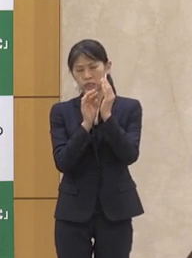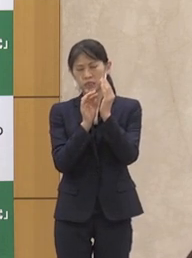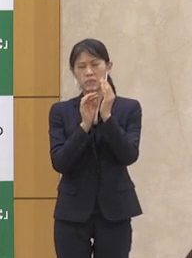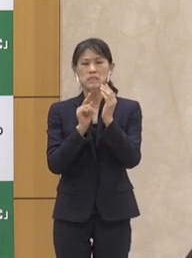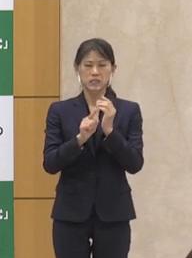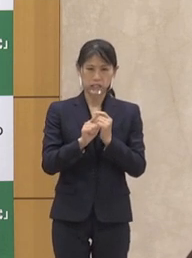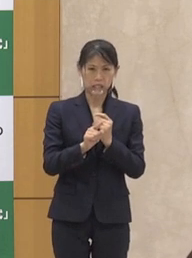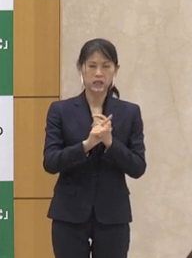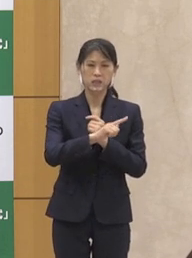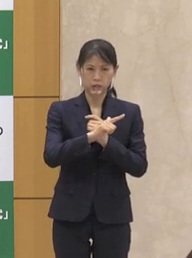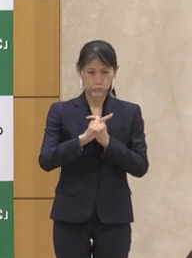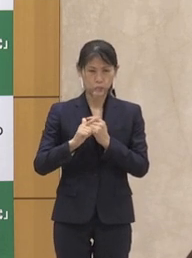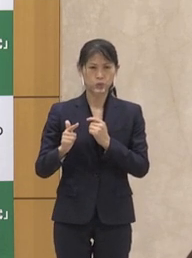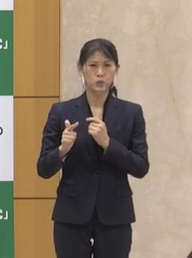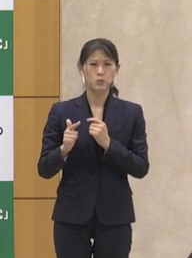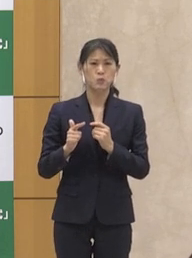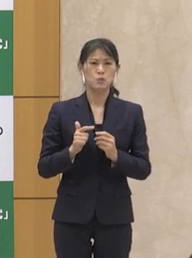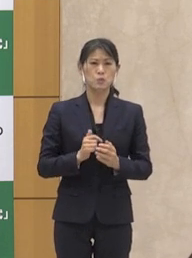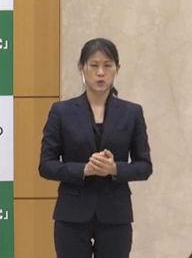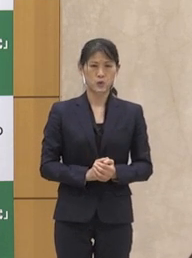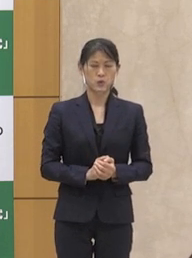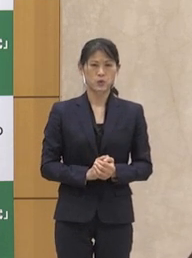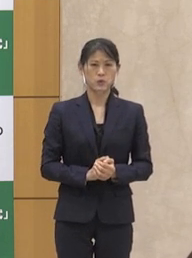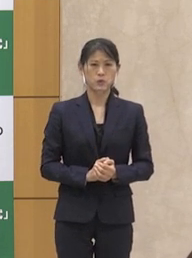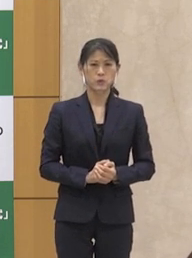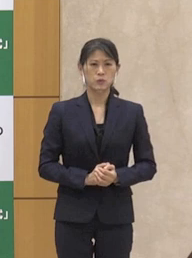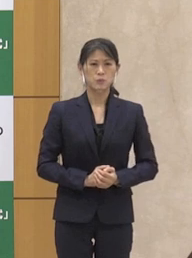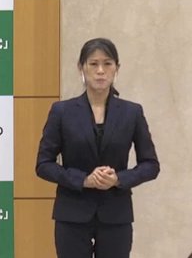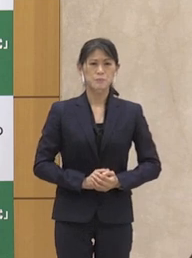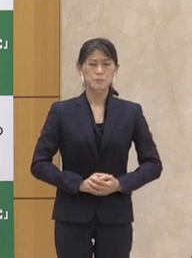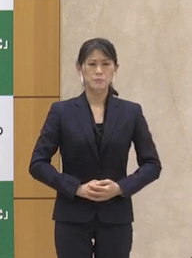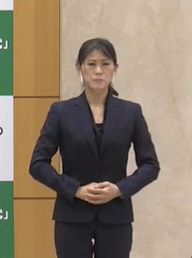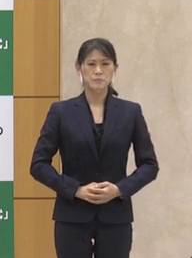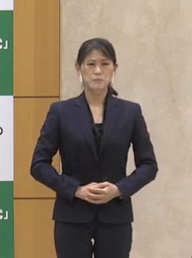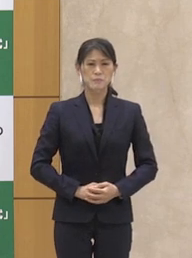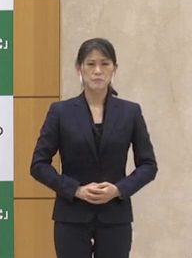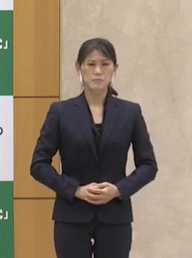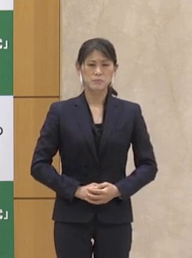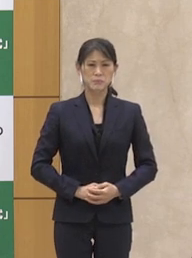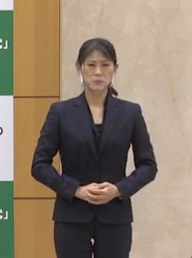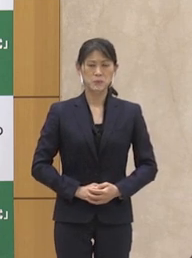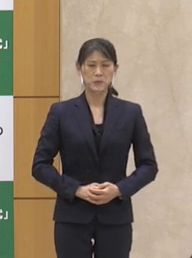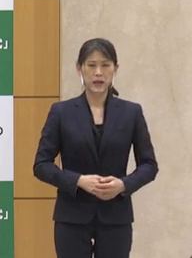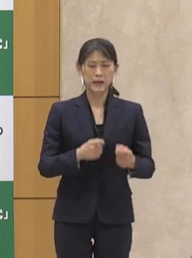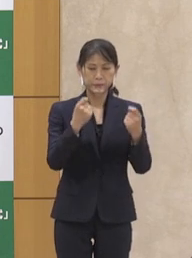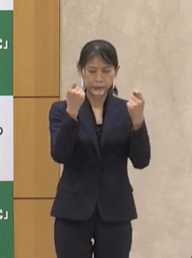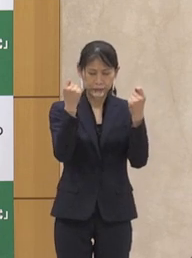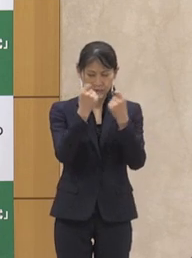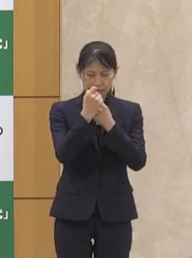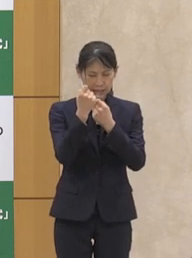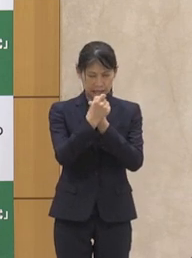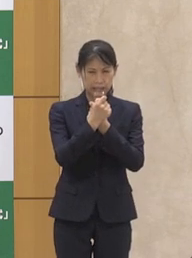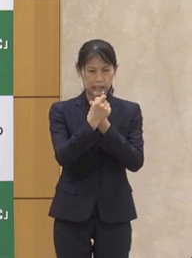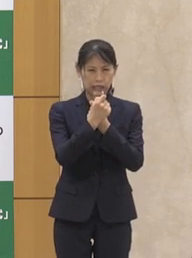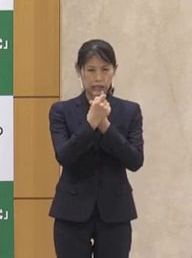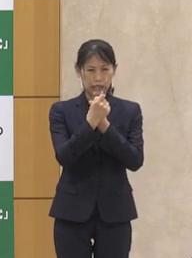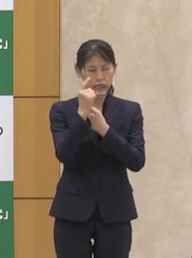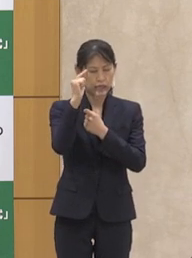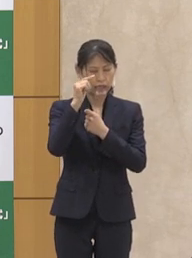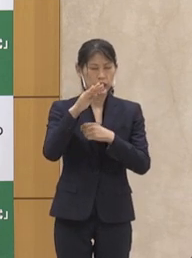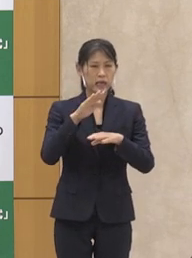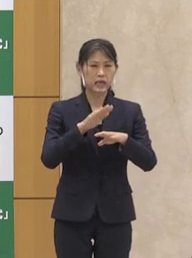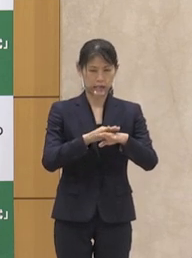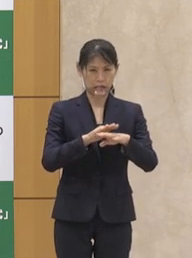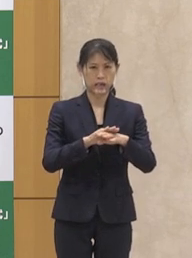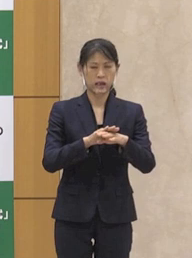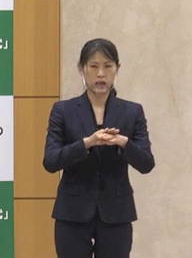ね、まあ、いいようにそういう言われのない差別事象が発